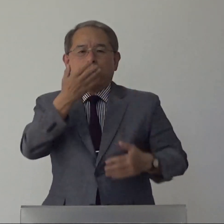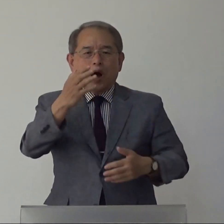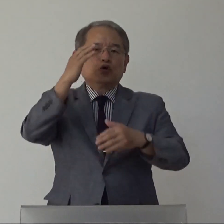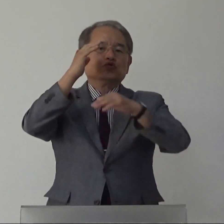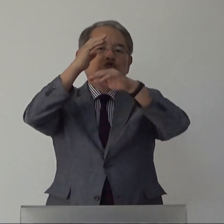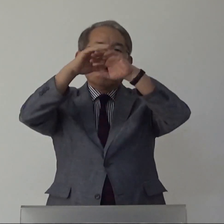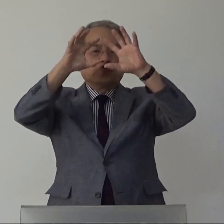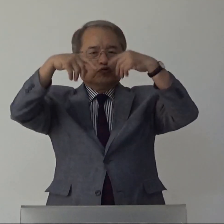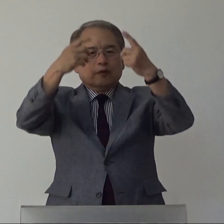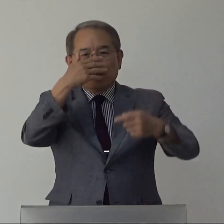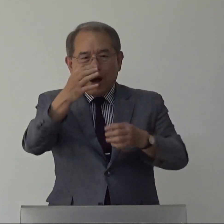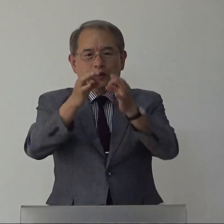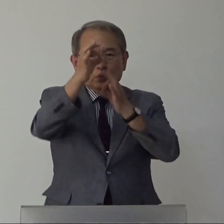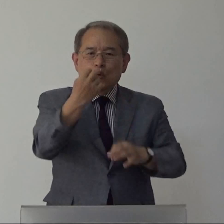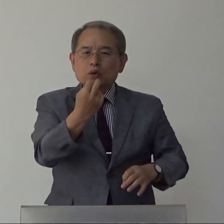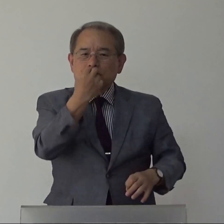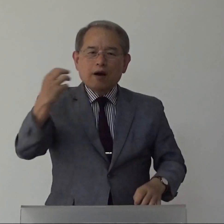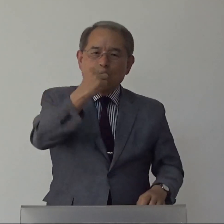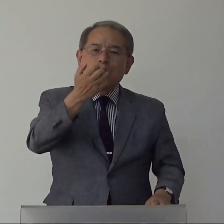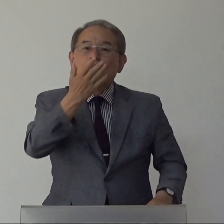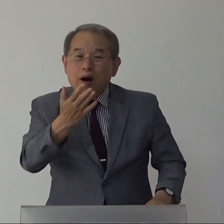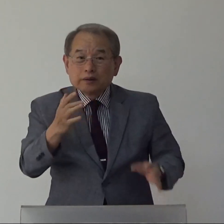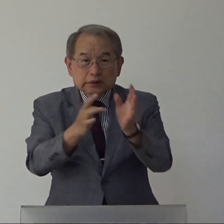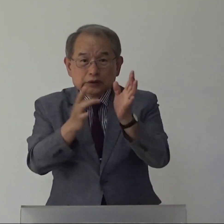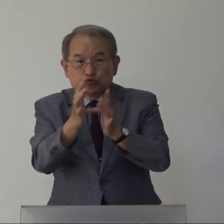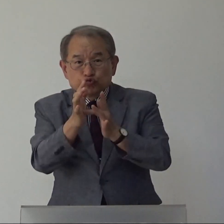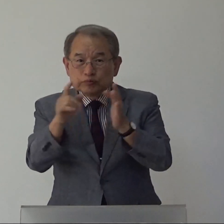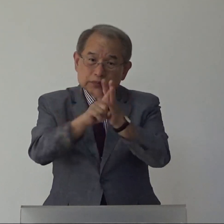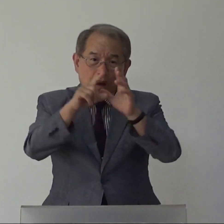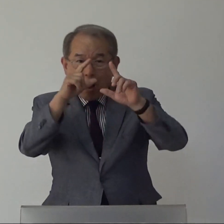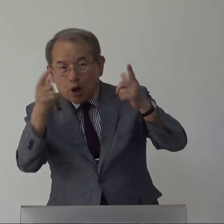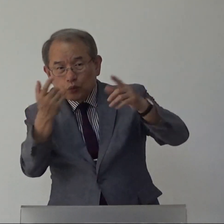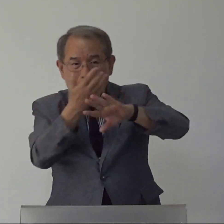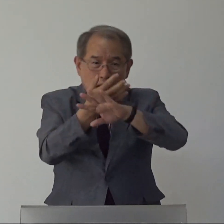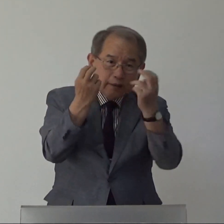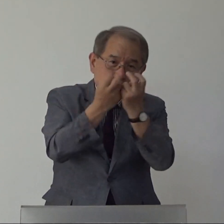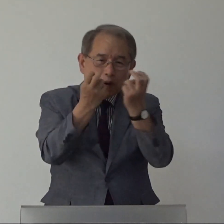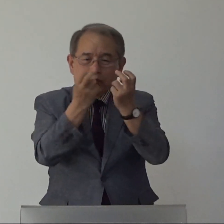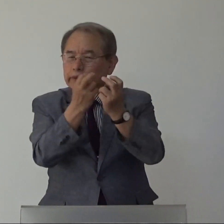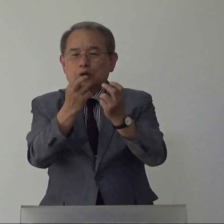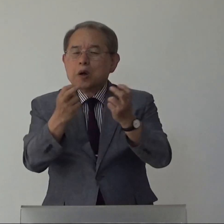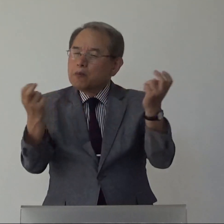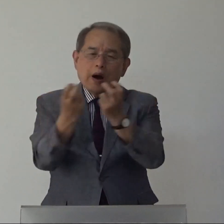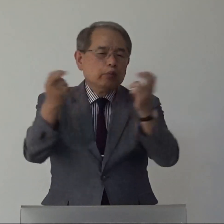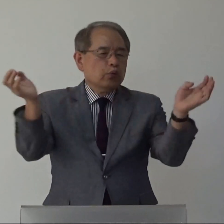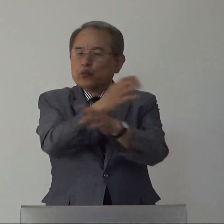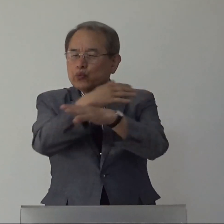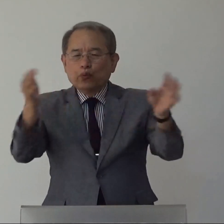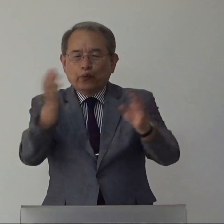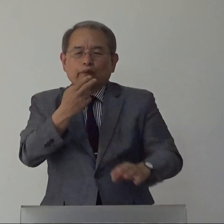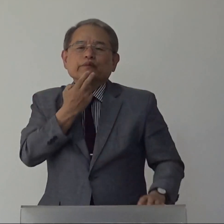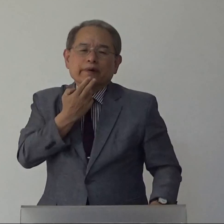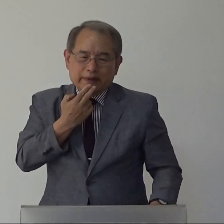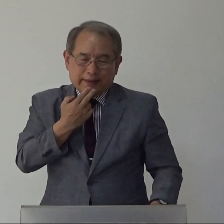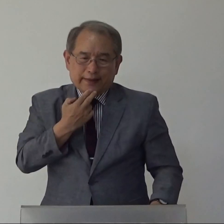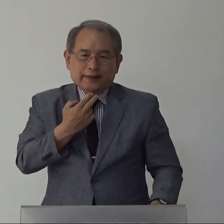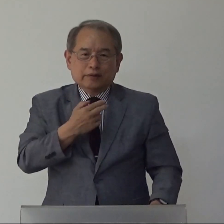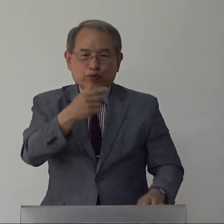복음을 받아들일 수는 있지만 종교를 아무 종교나 받아들일 수 없습니다. 예수